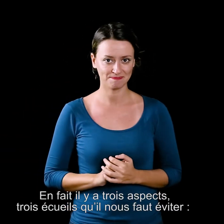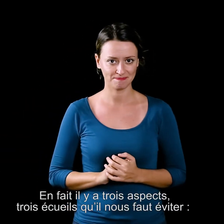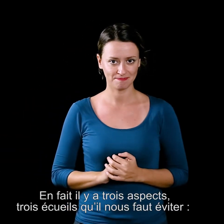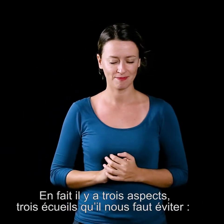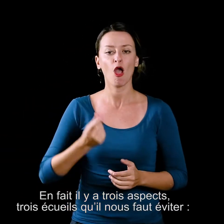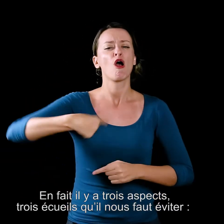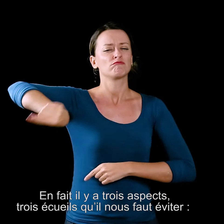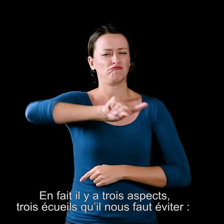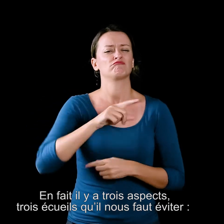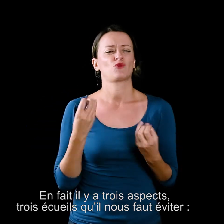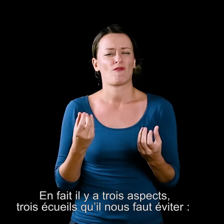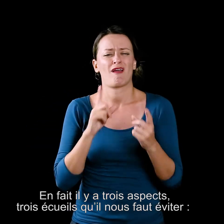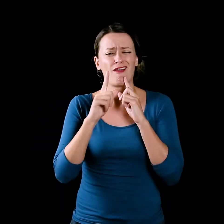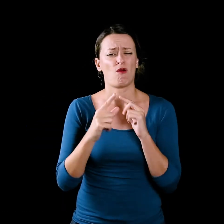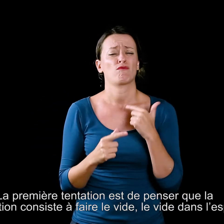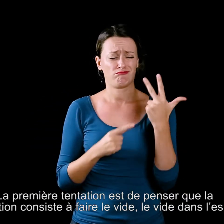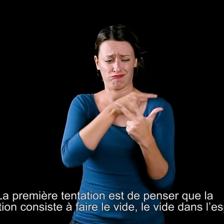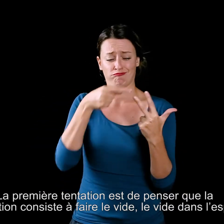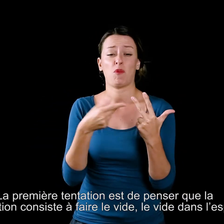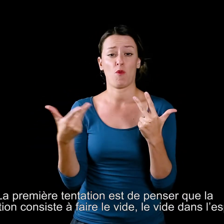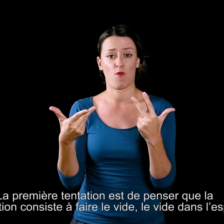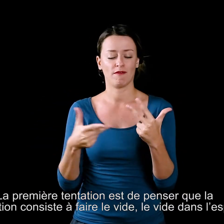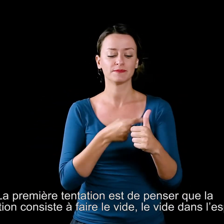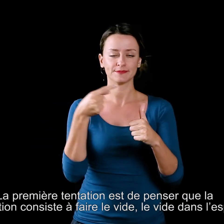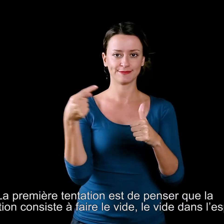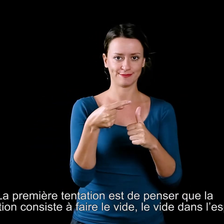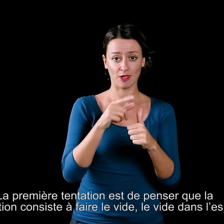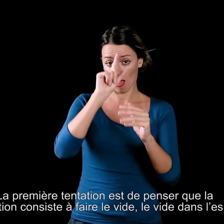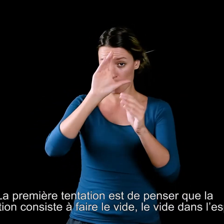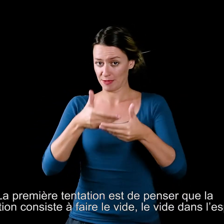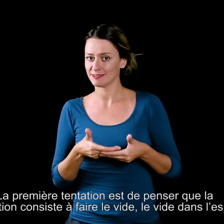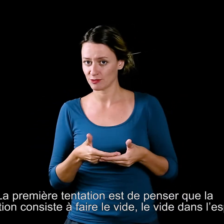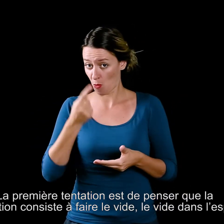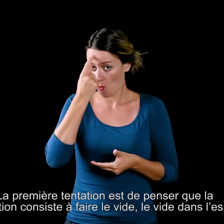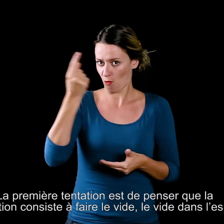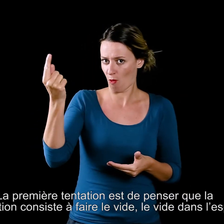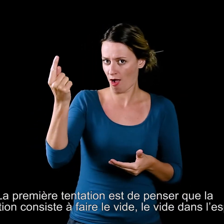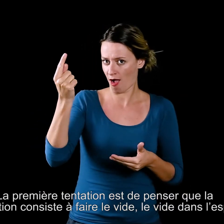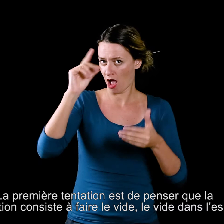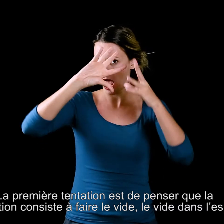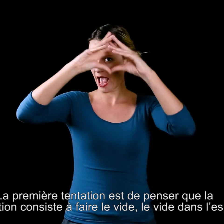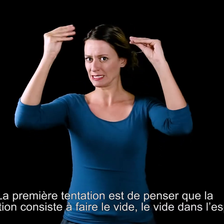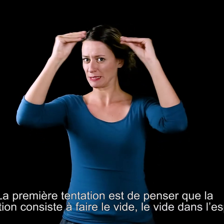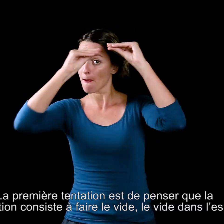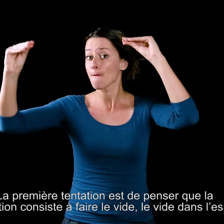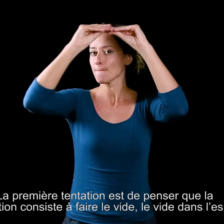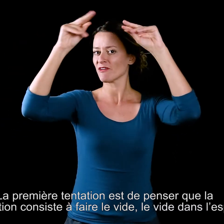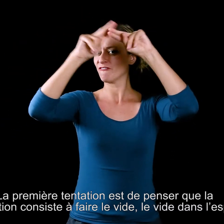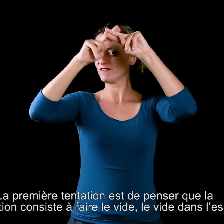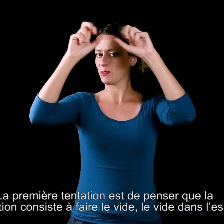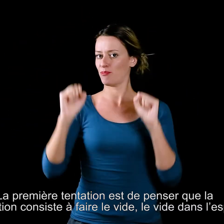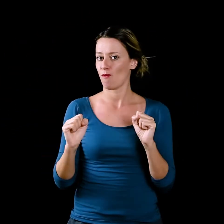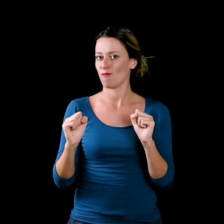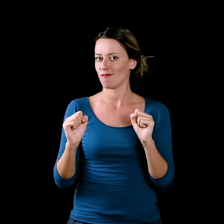trois écueils qu'il nous faut éviter. La première tentation, c'est que la méditation consiste à faire le vide